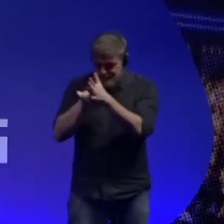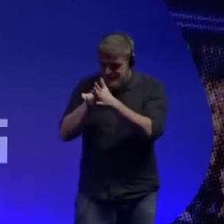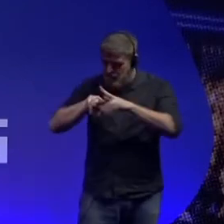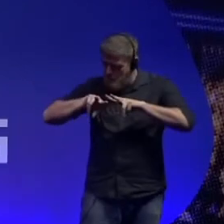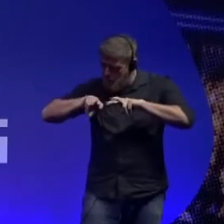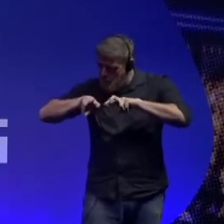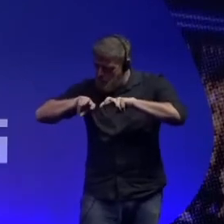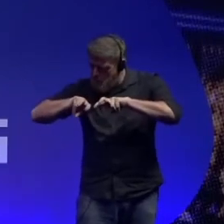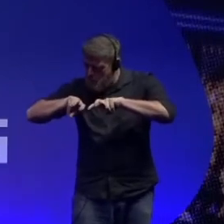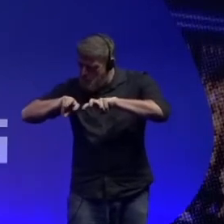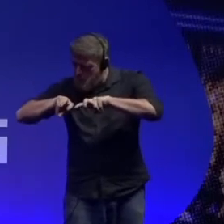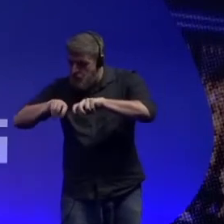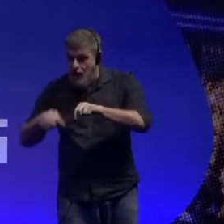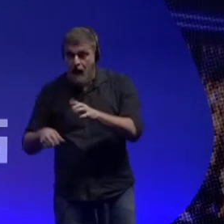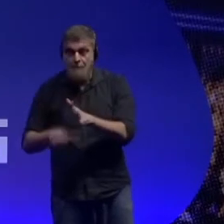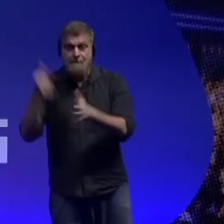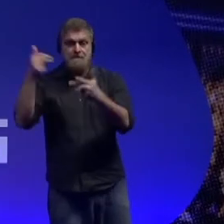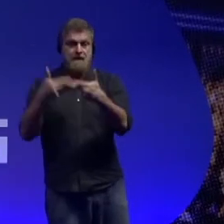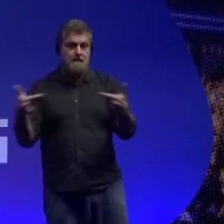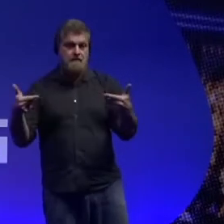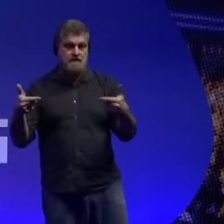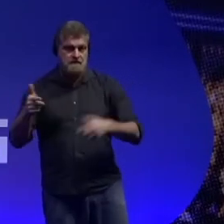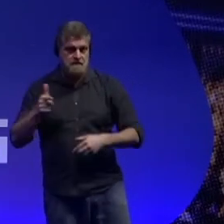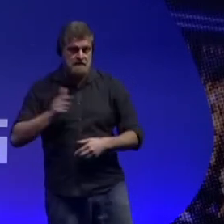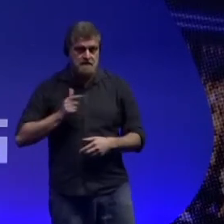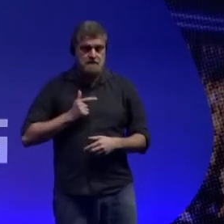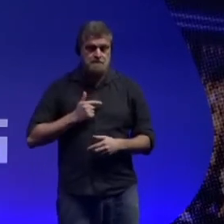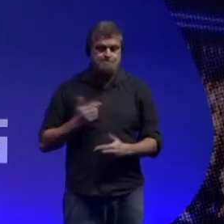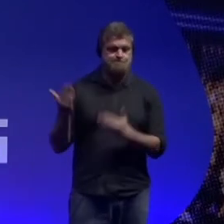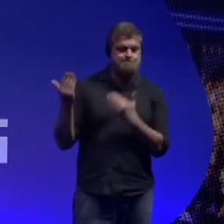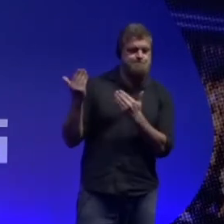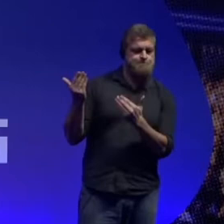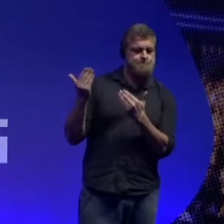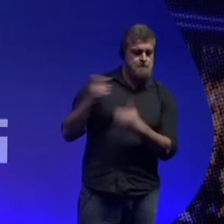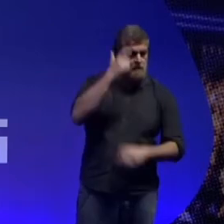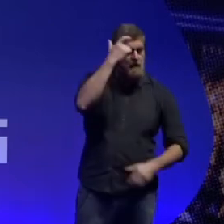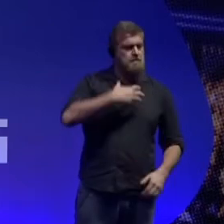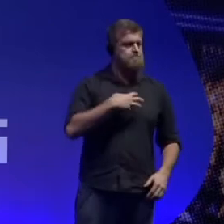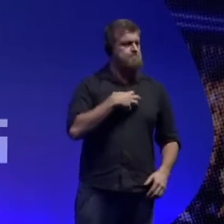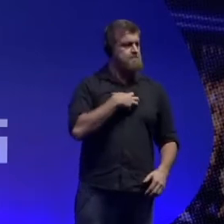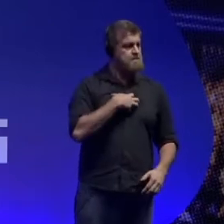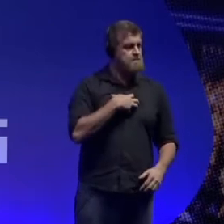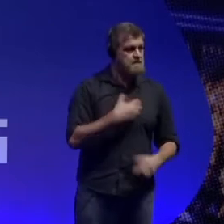vasculhar era algo que vinha de uma grande desconfiança que eu tinha.